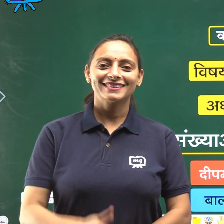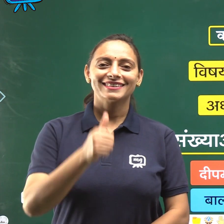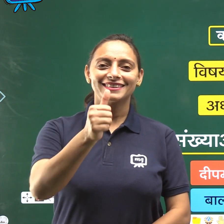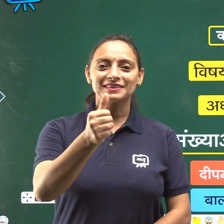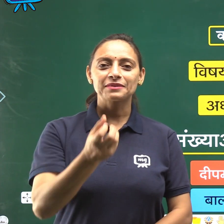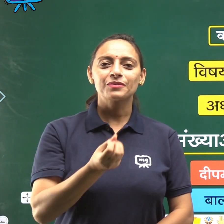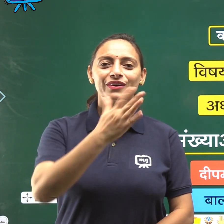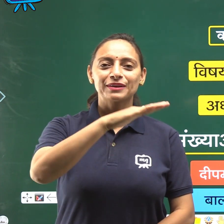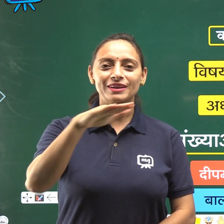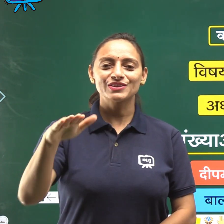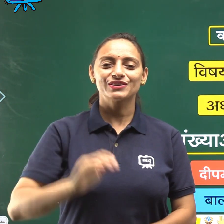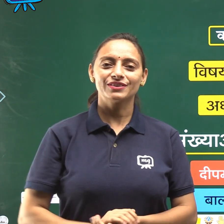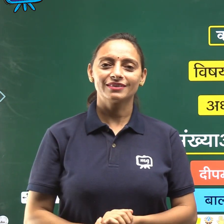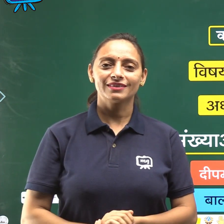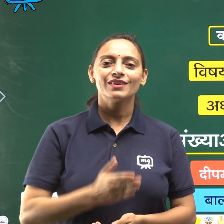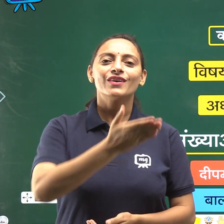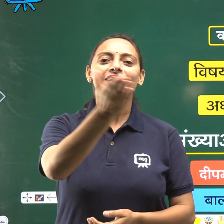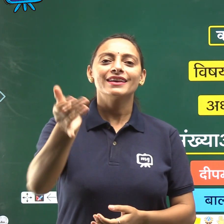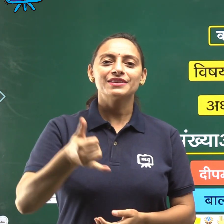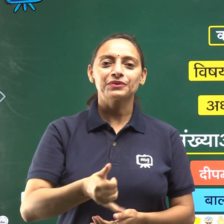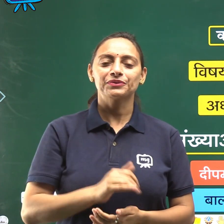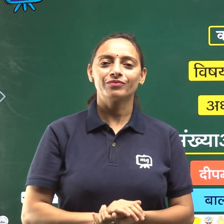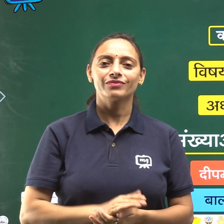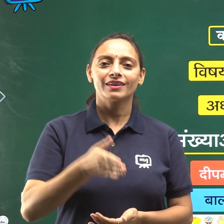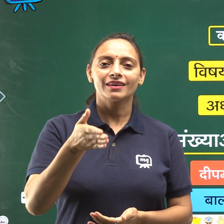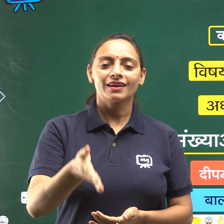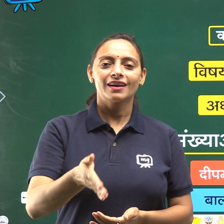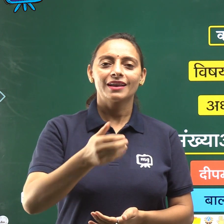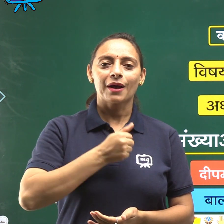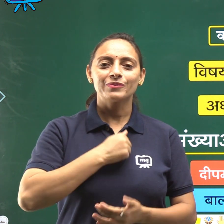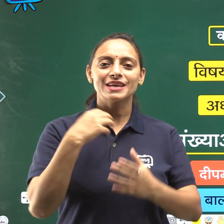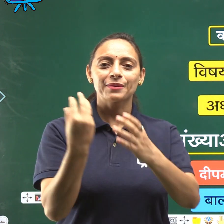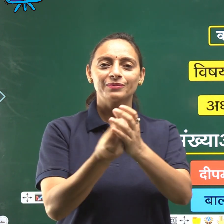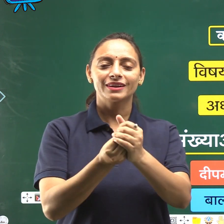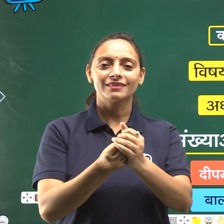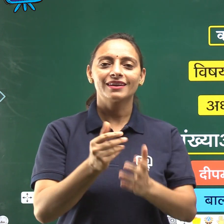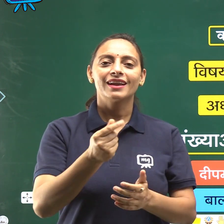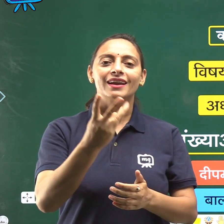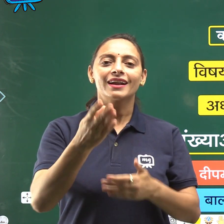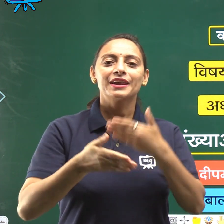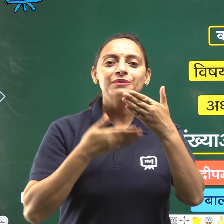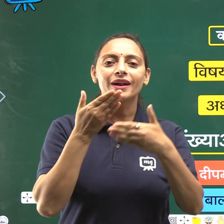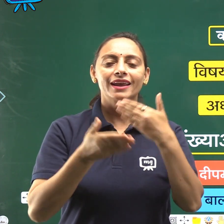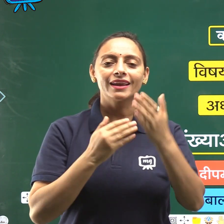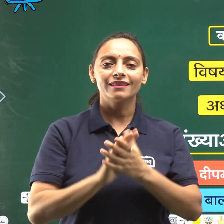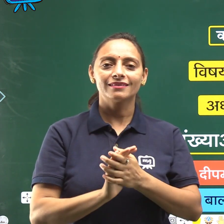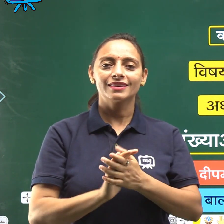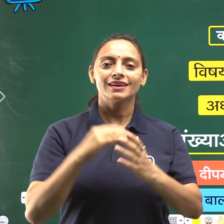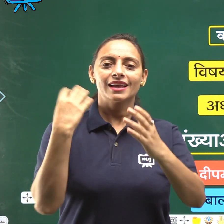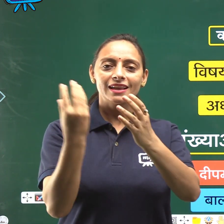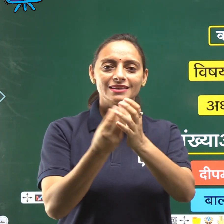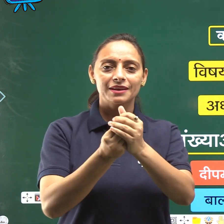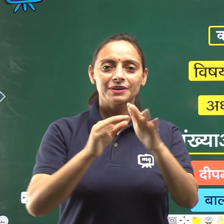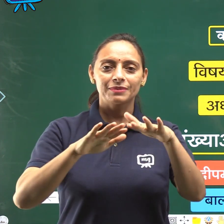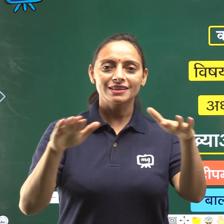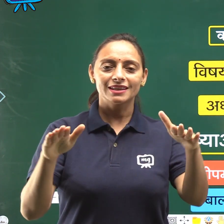गुड मॉर्निंग बच्चों, कैसे हो? आज हम सब गणित पढ़ेंगे। सभी